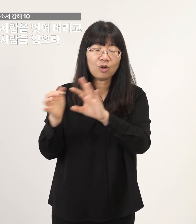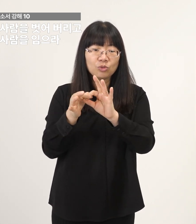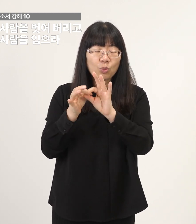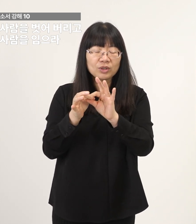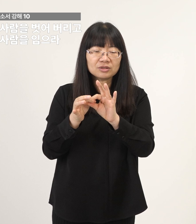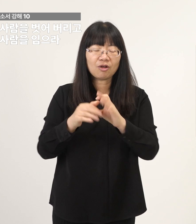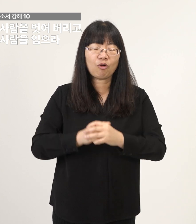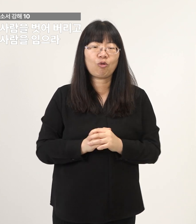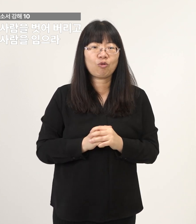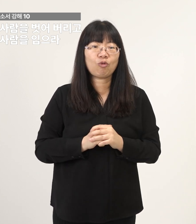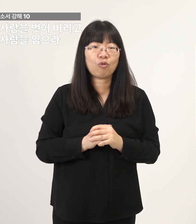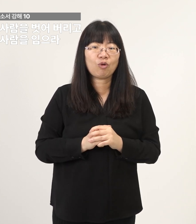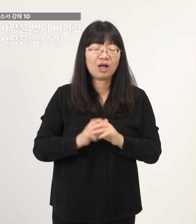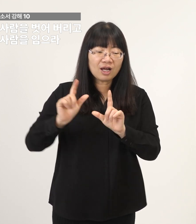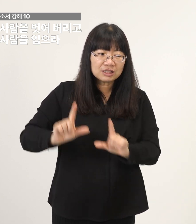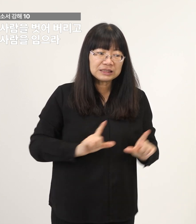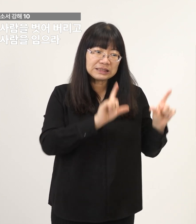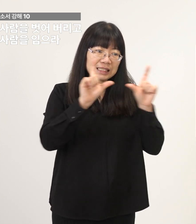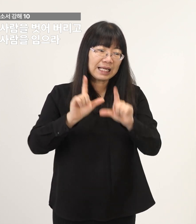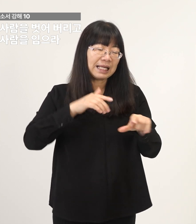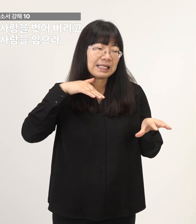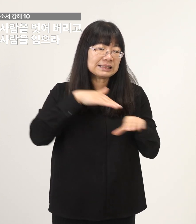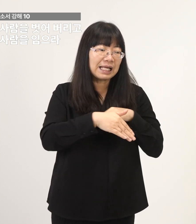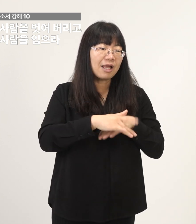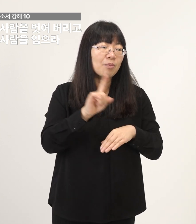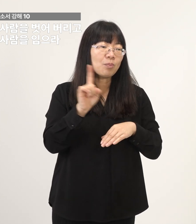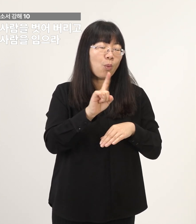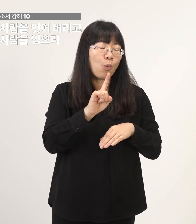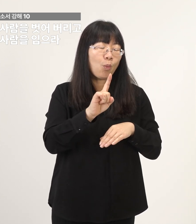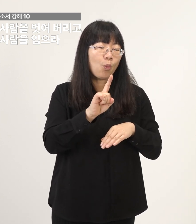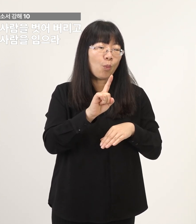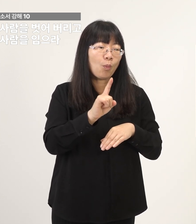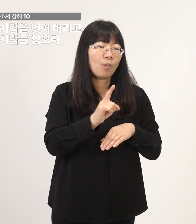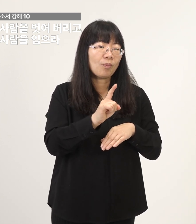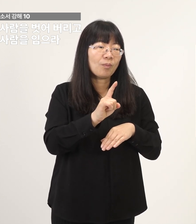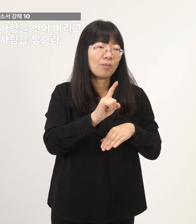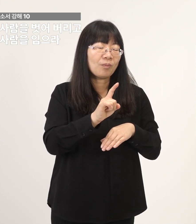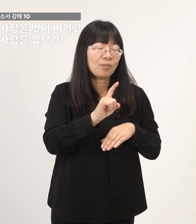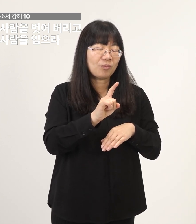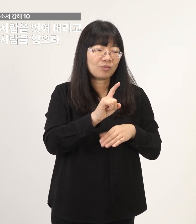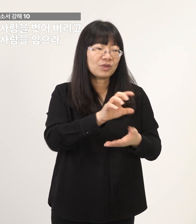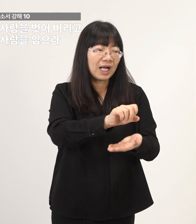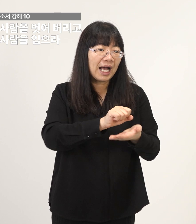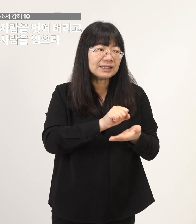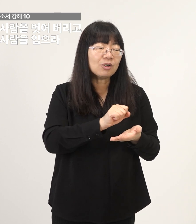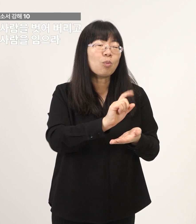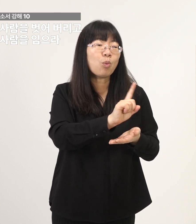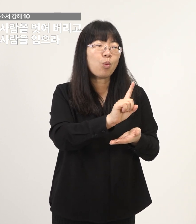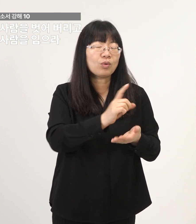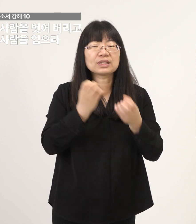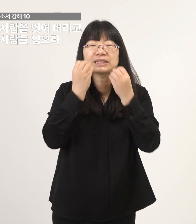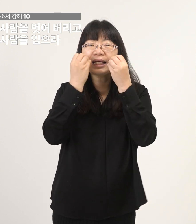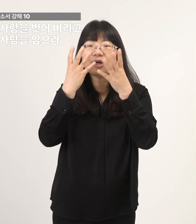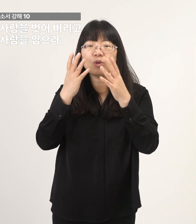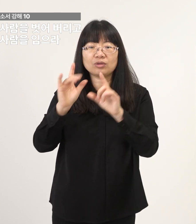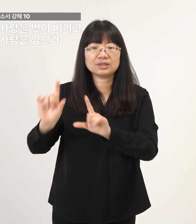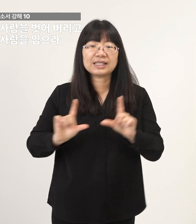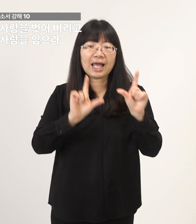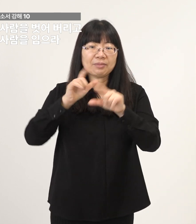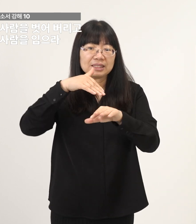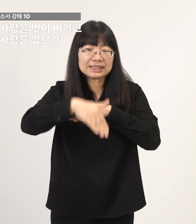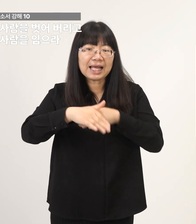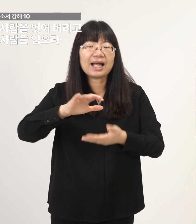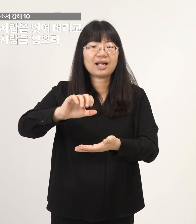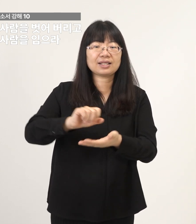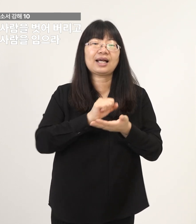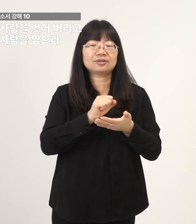라이프 스타일을 가져야 된다 그랬죠? 새로운 라이프 스타일을 가져야 된다고 말씀을 드렸어요. 그래서